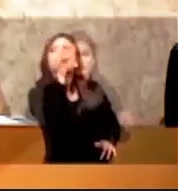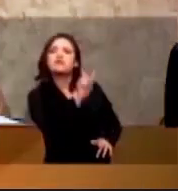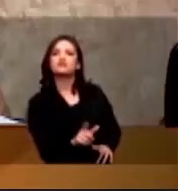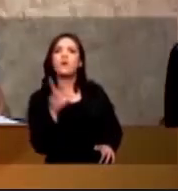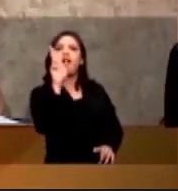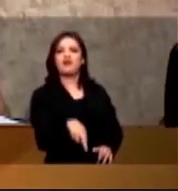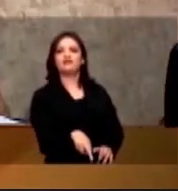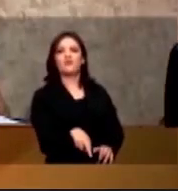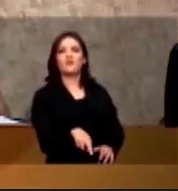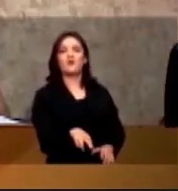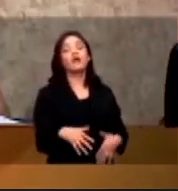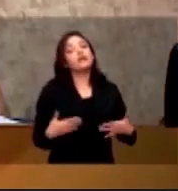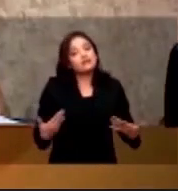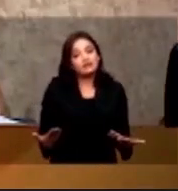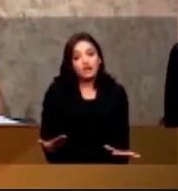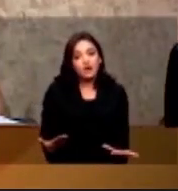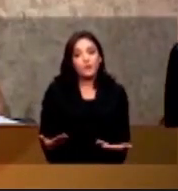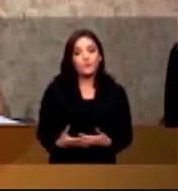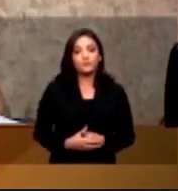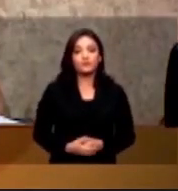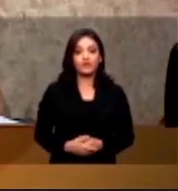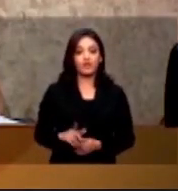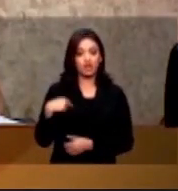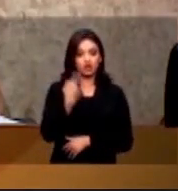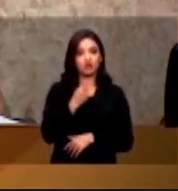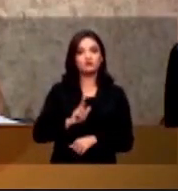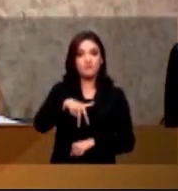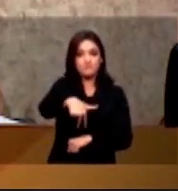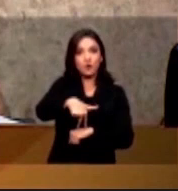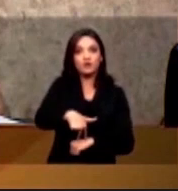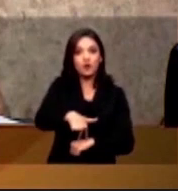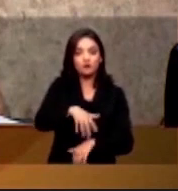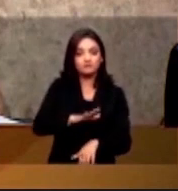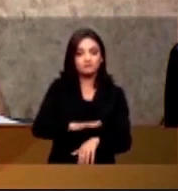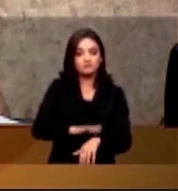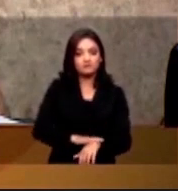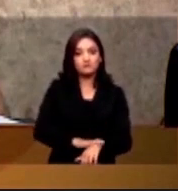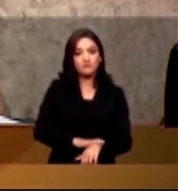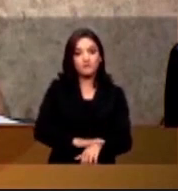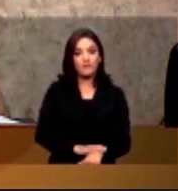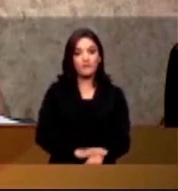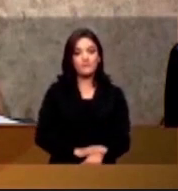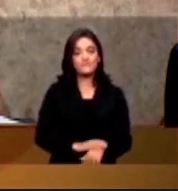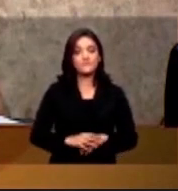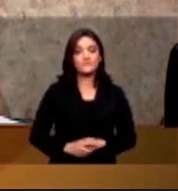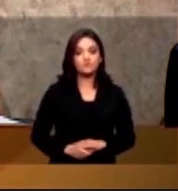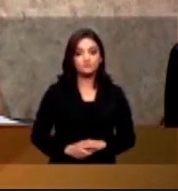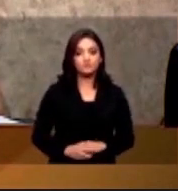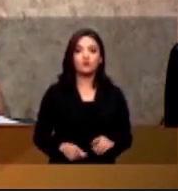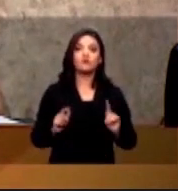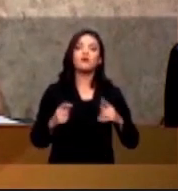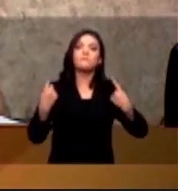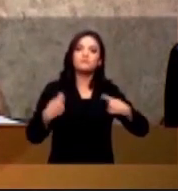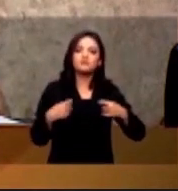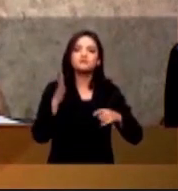o Finn como protagonistas de nossos tempos não olvidemos que o maior símbolo da